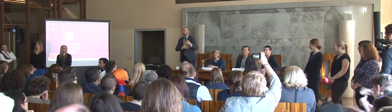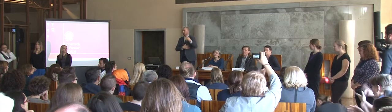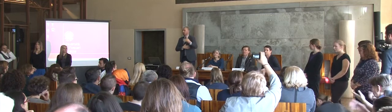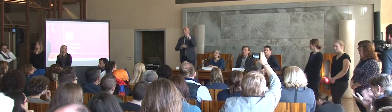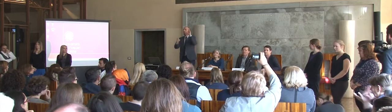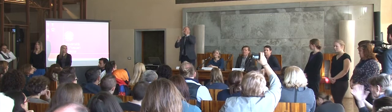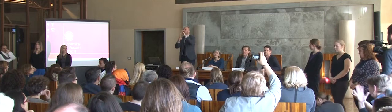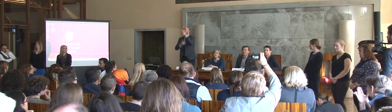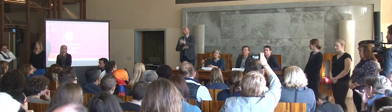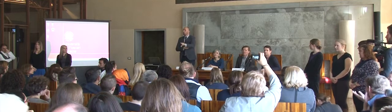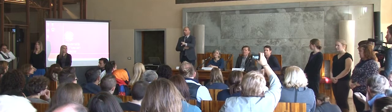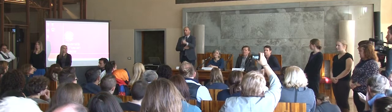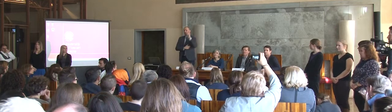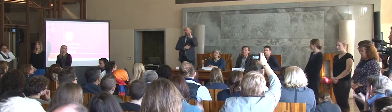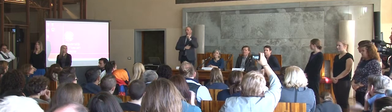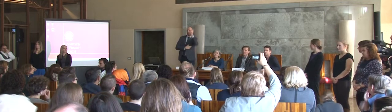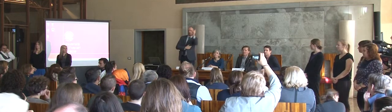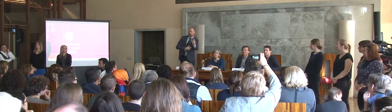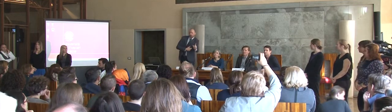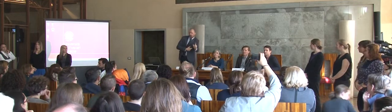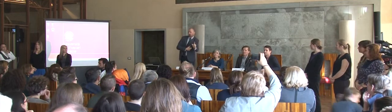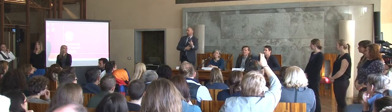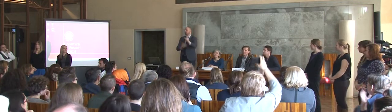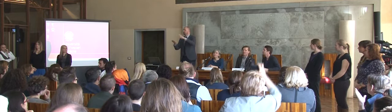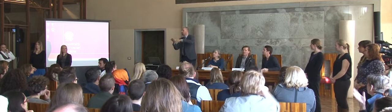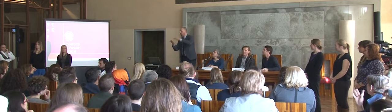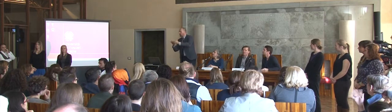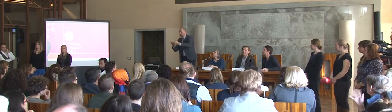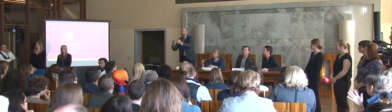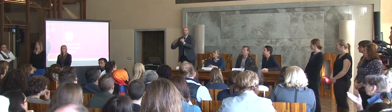e Ca' Foscari si è sempre dimostrata vicino all'ENS con